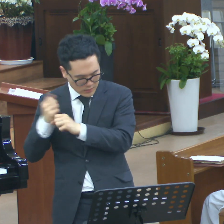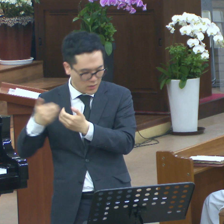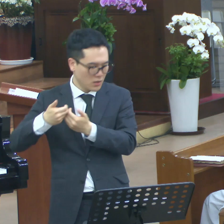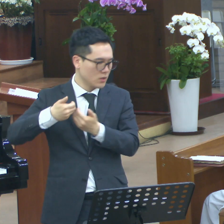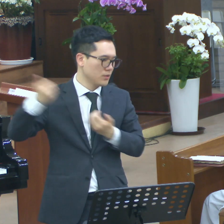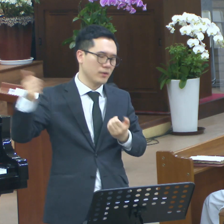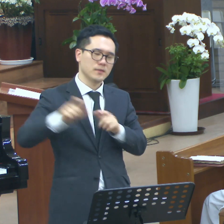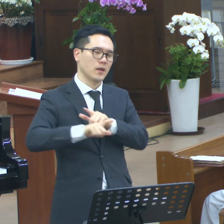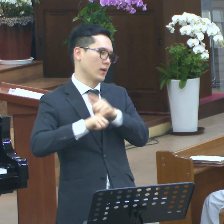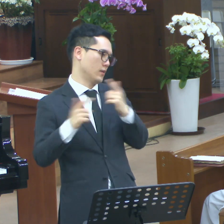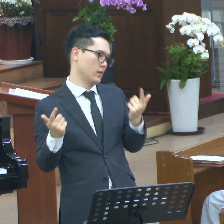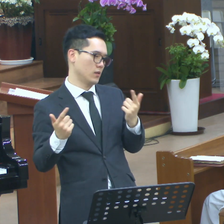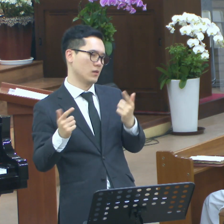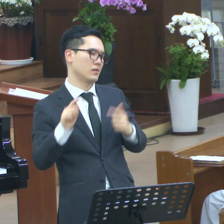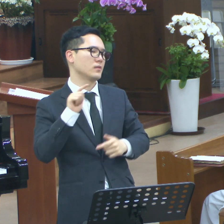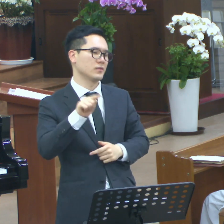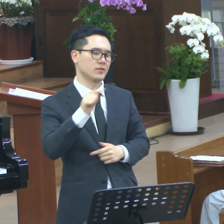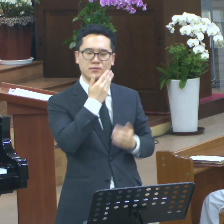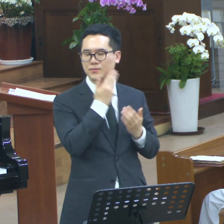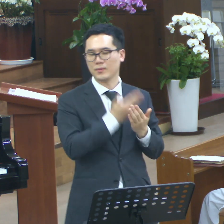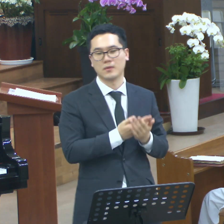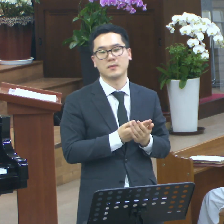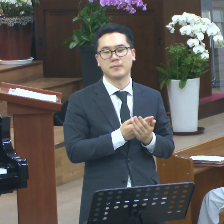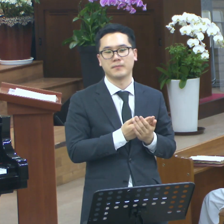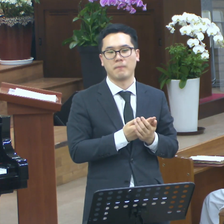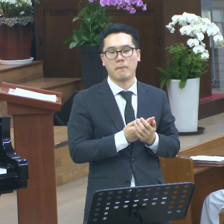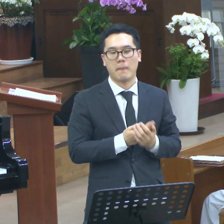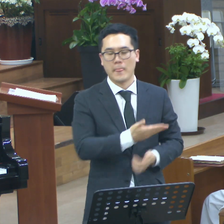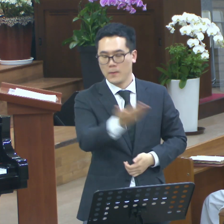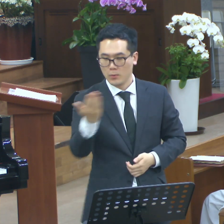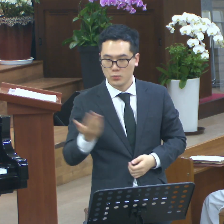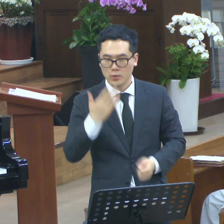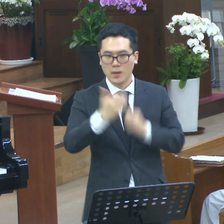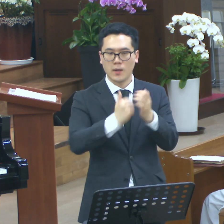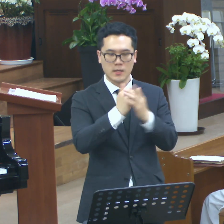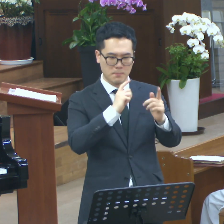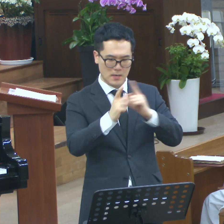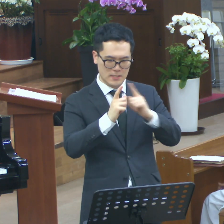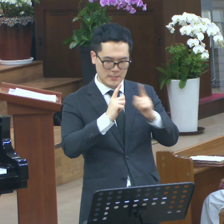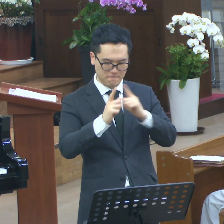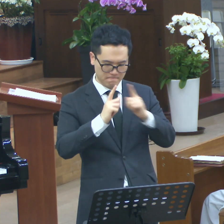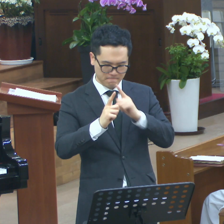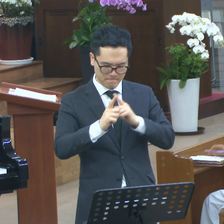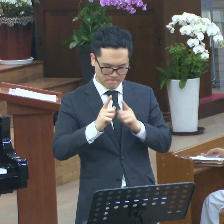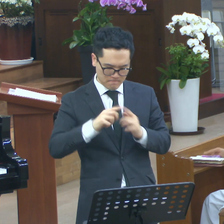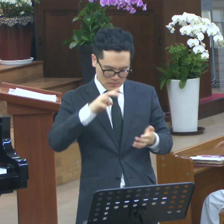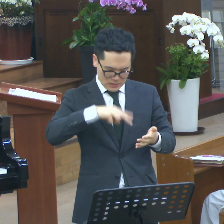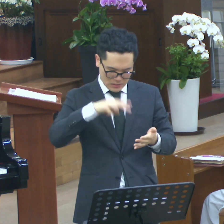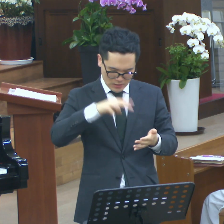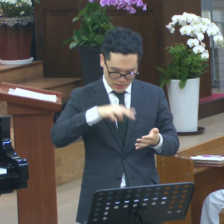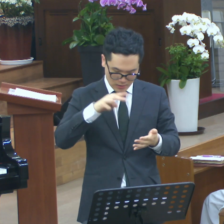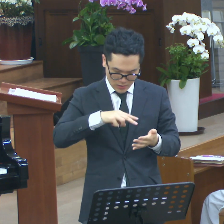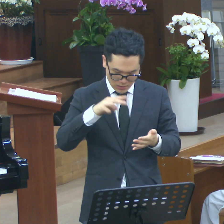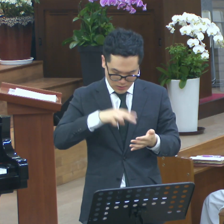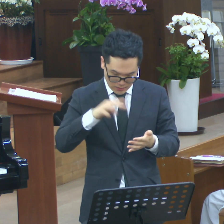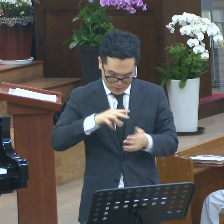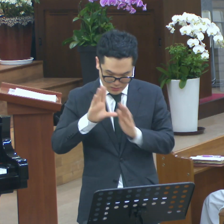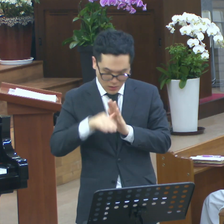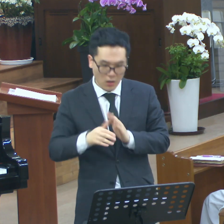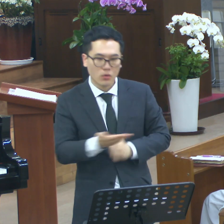않았다는 거예요. 여러분은 하나님 말씀을 막 하다가 언제 지키다가 언제 그렇게 흔들리십니까? 언제 뒤로